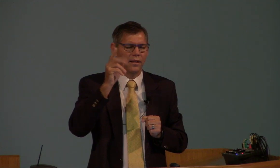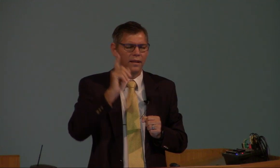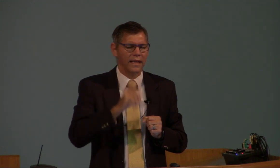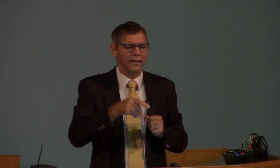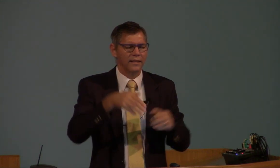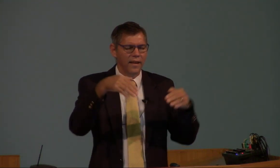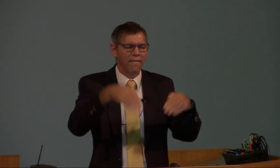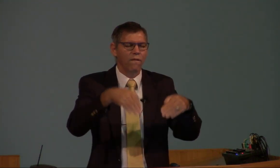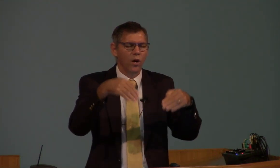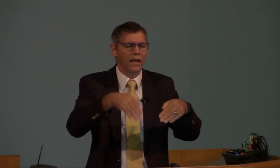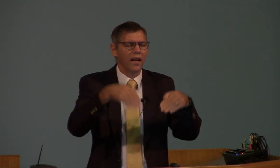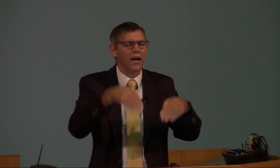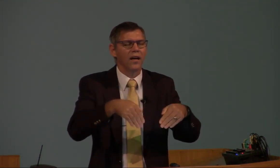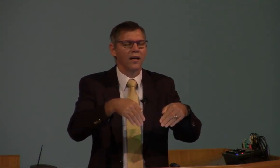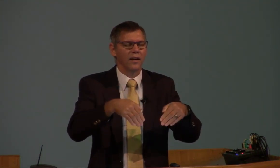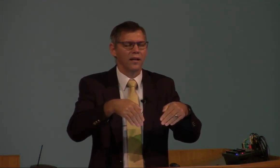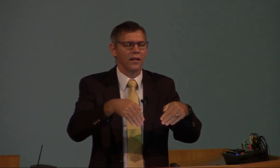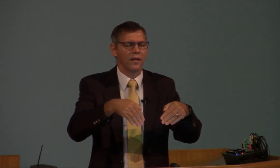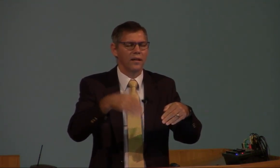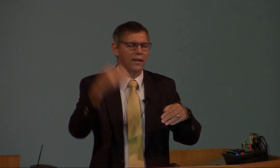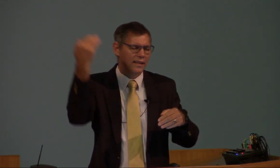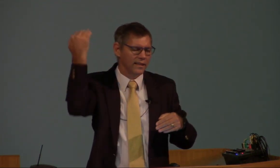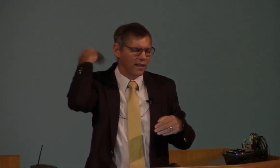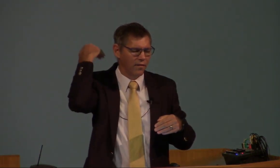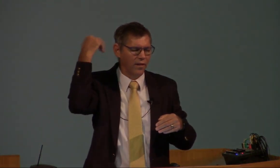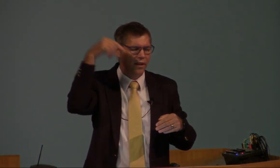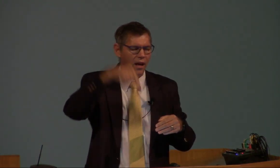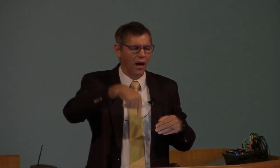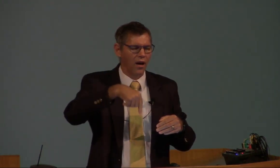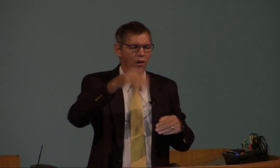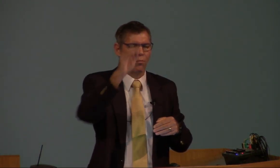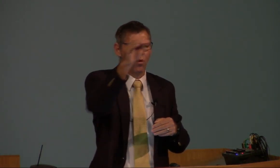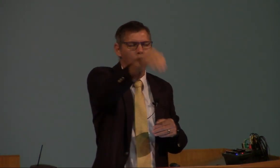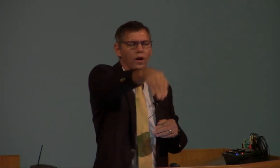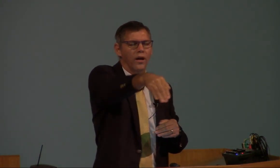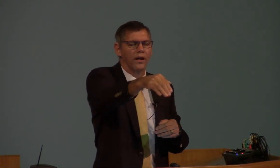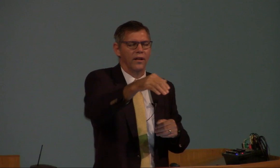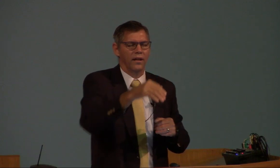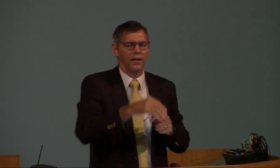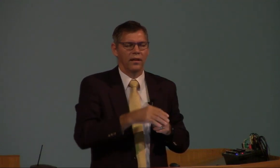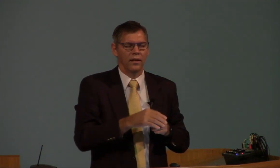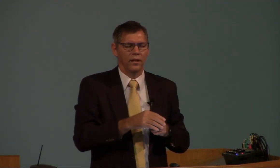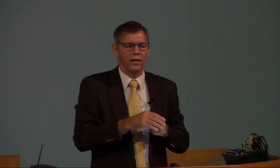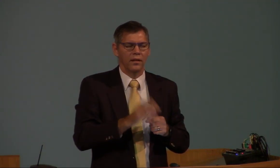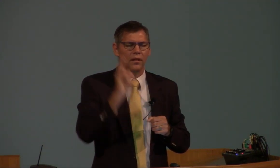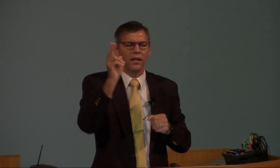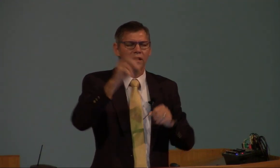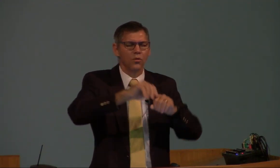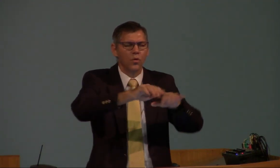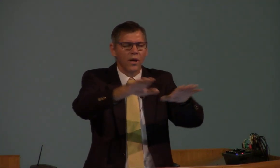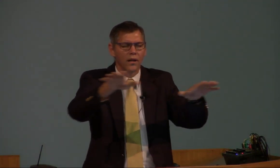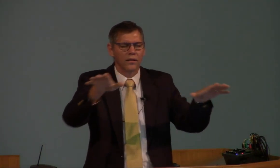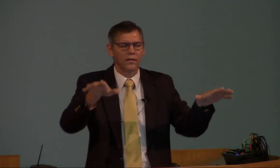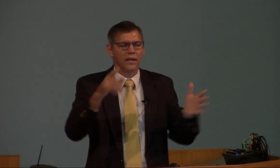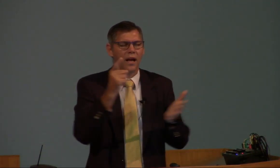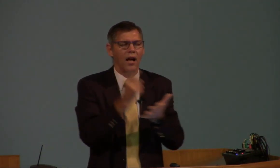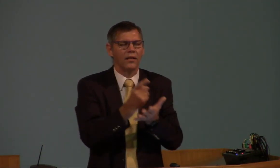is teenwoordig gister, vandag, môre. U is oral en altyd